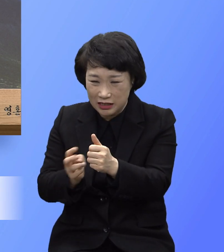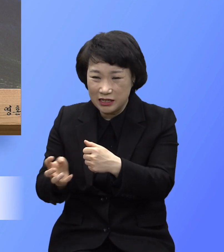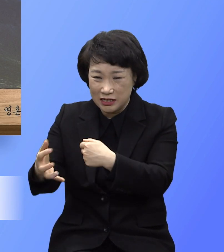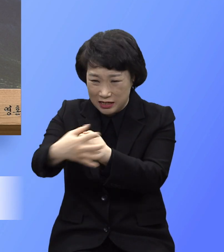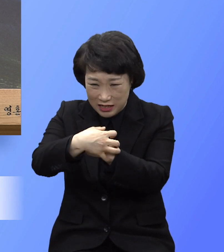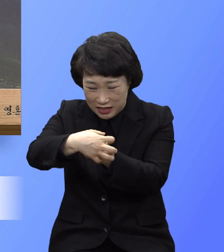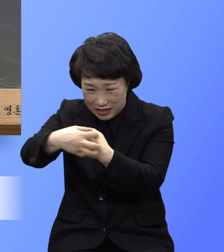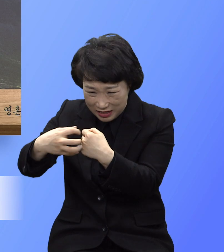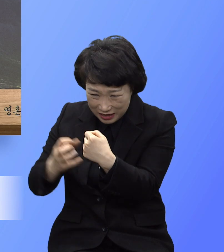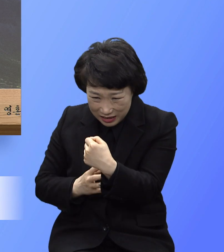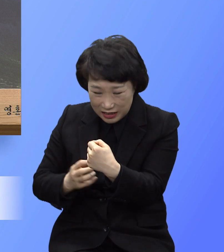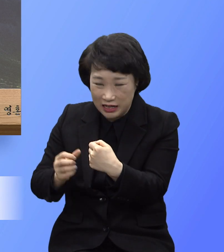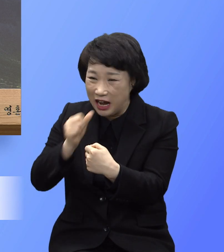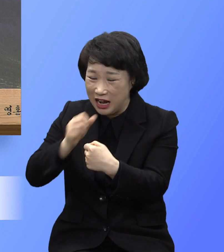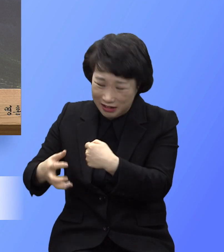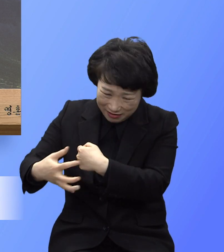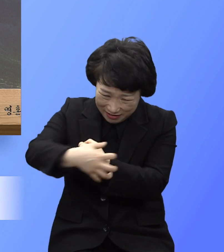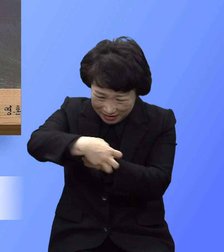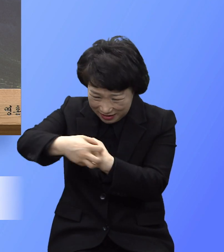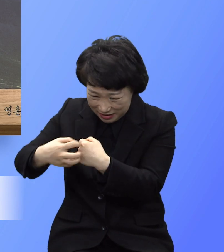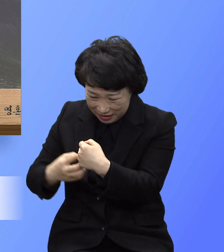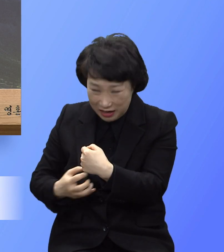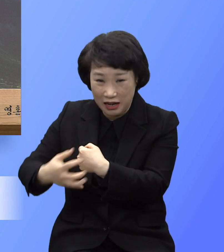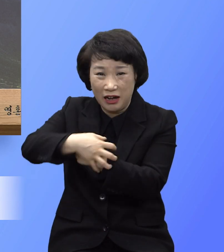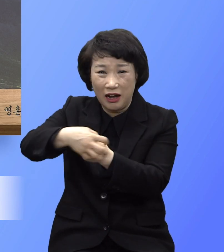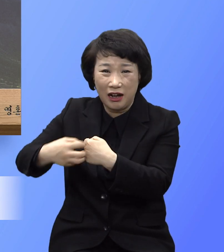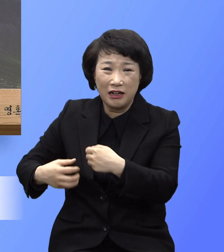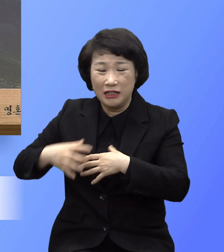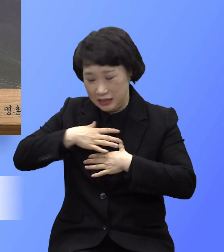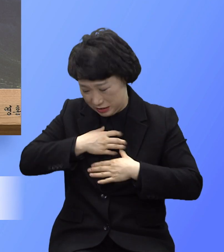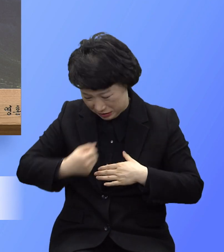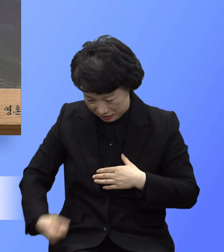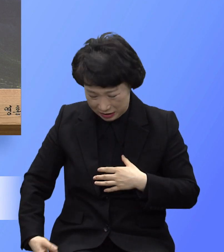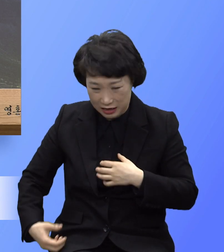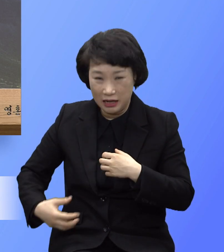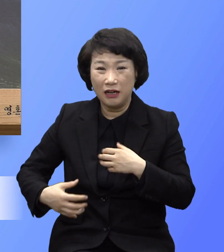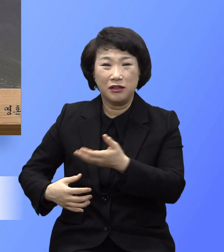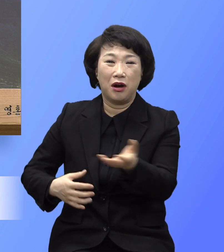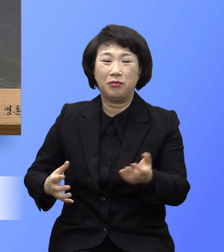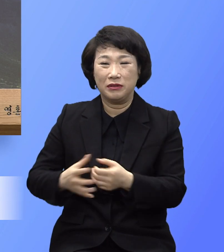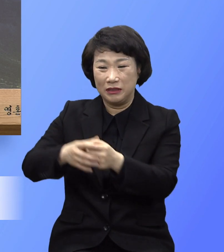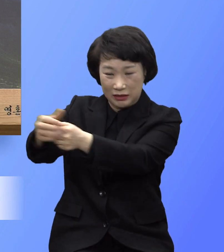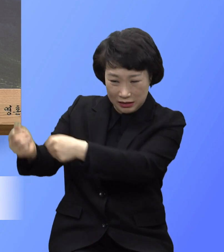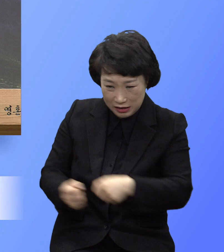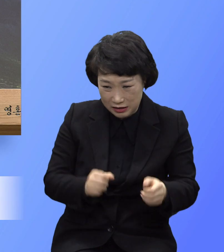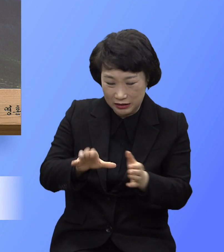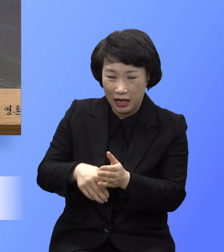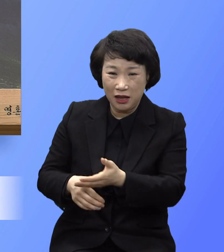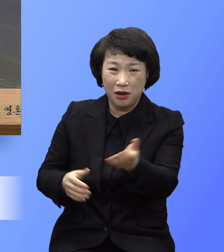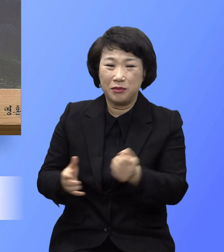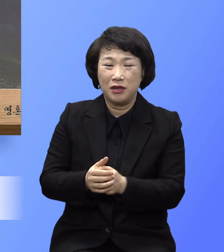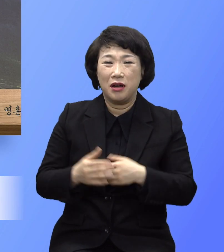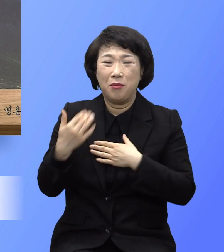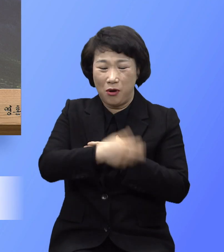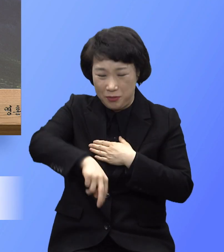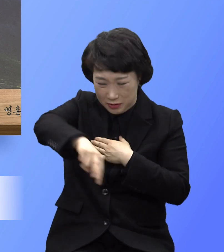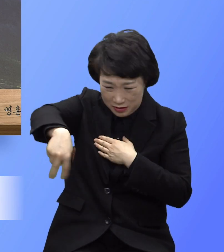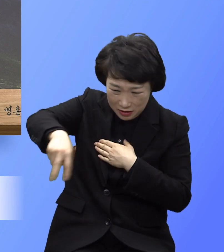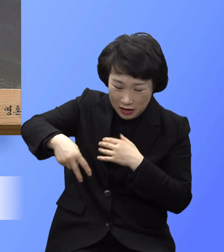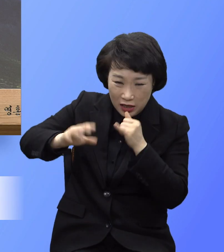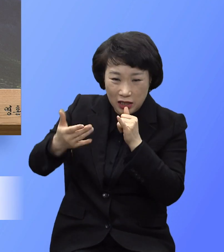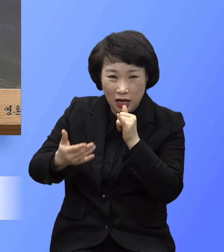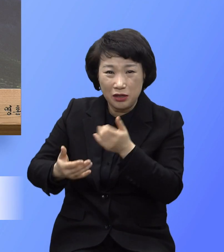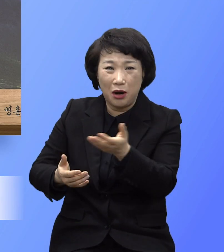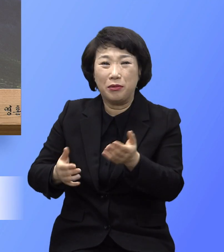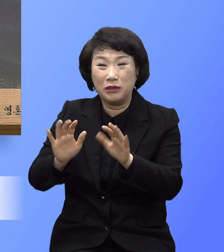확 파고 들어가는 이 여러분 매질 잡아 다닐 때는 살이 찢어지고 몸이 뒤집어지면도 그래도